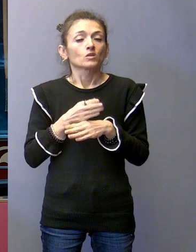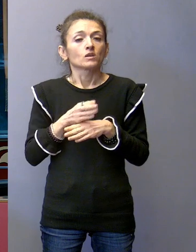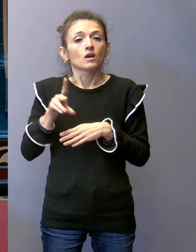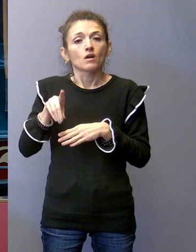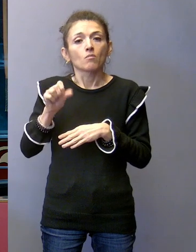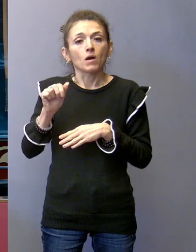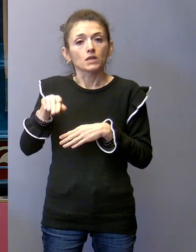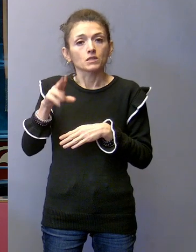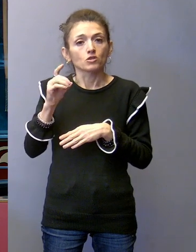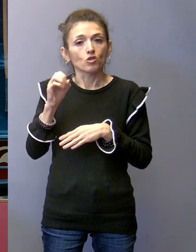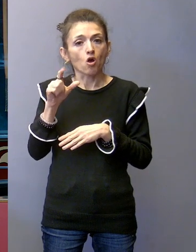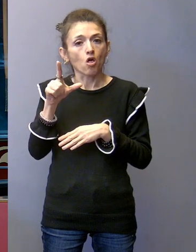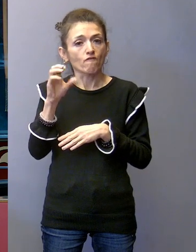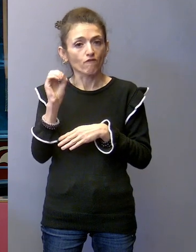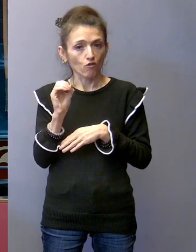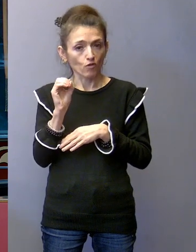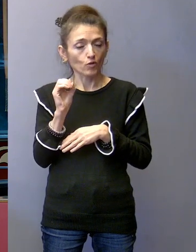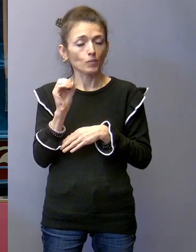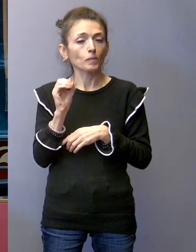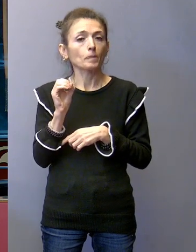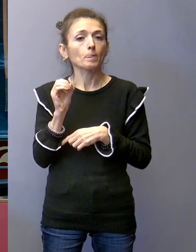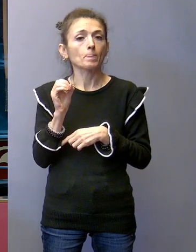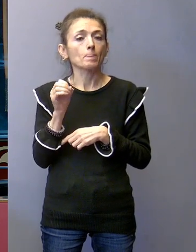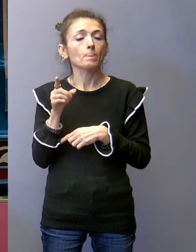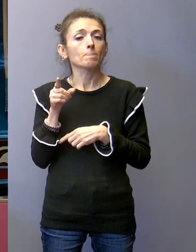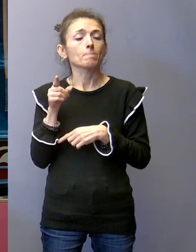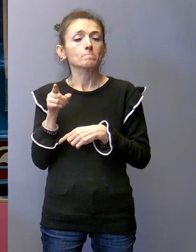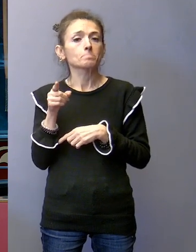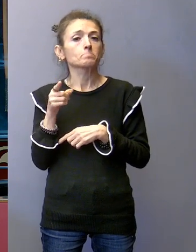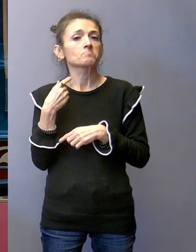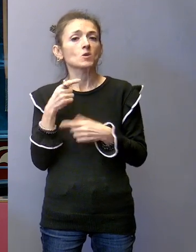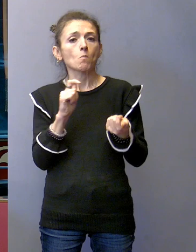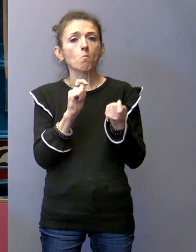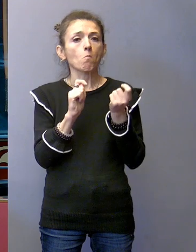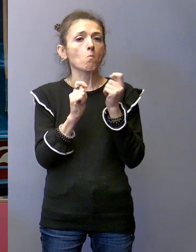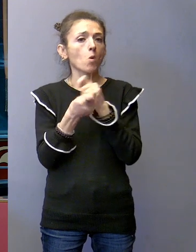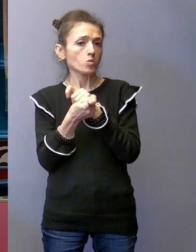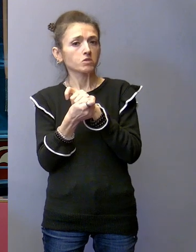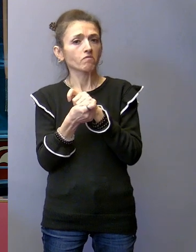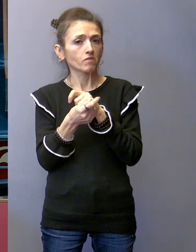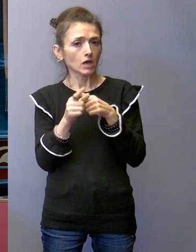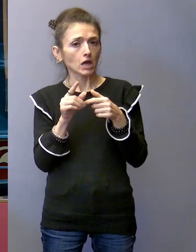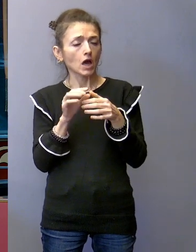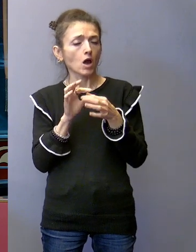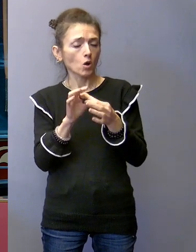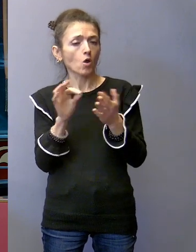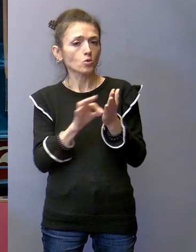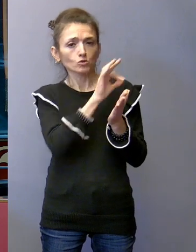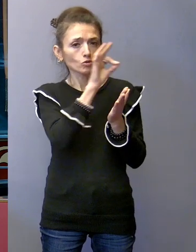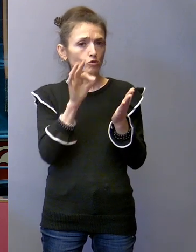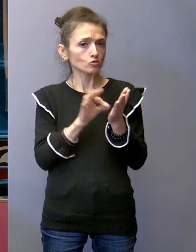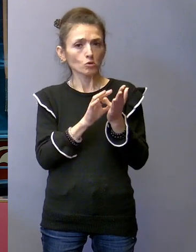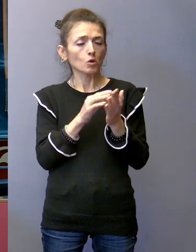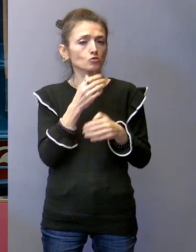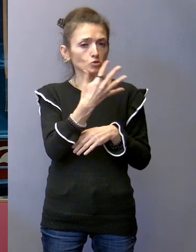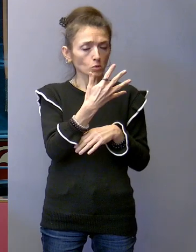Pandolfo che allora non è stata richiesta nessuna modifica sul 5 non è stata richiesta